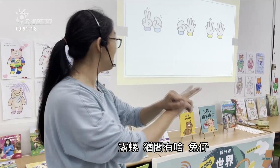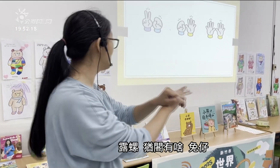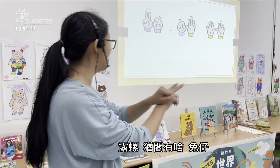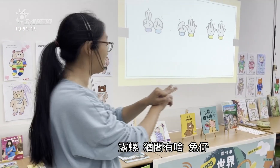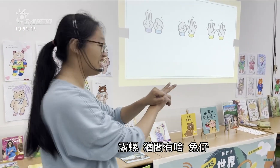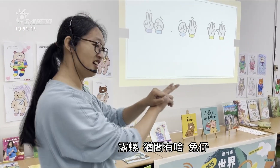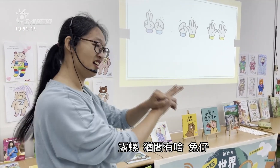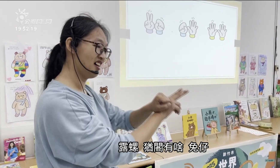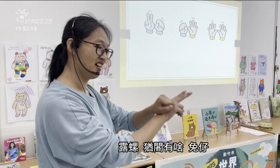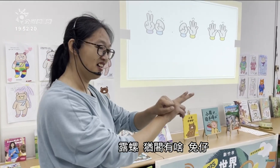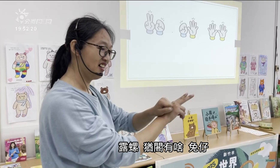有呢？